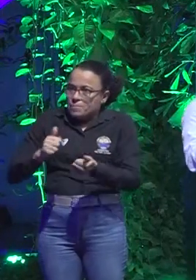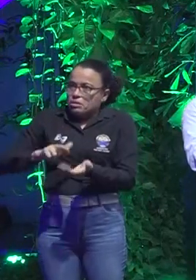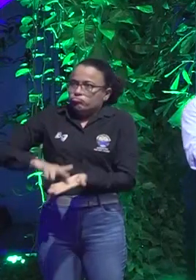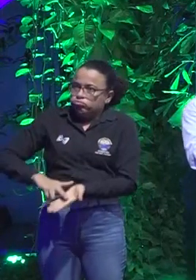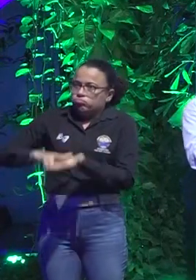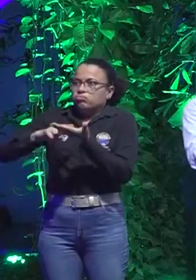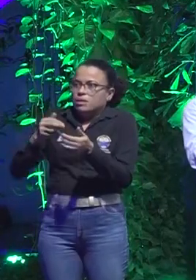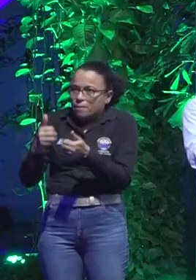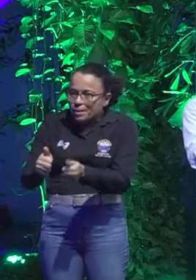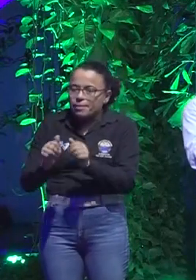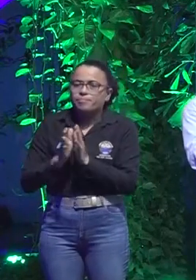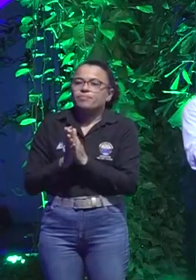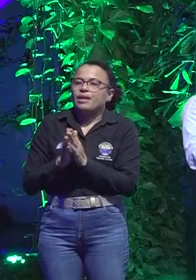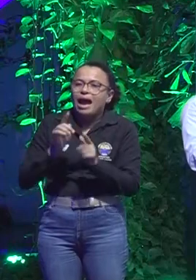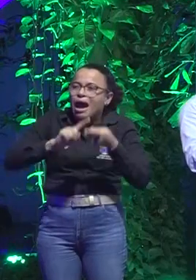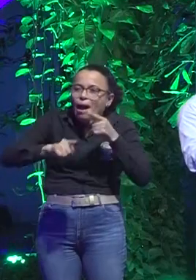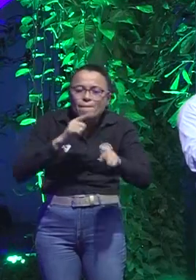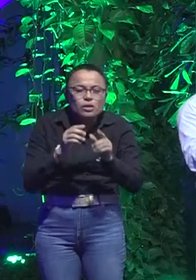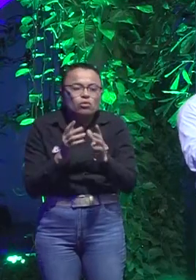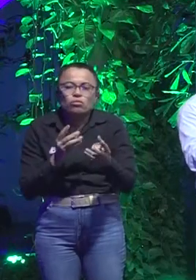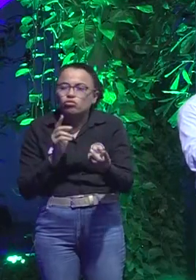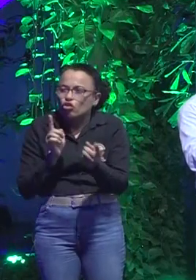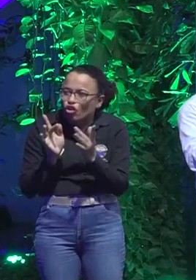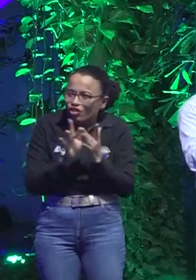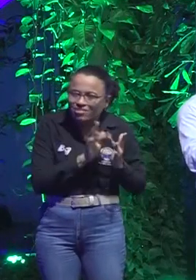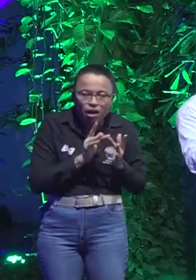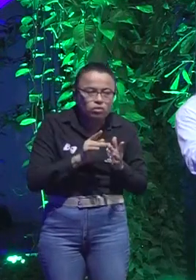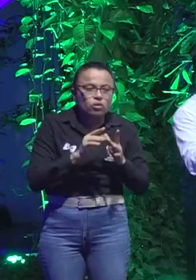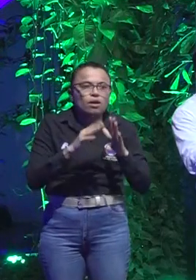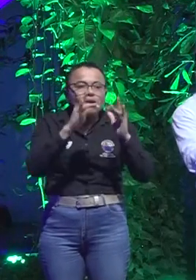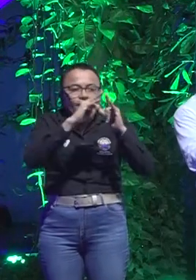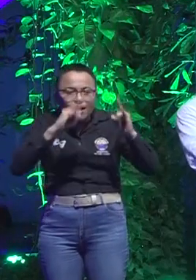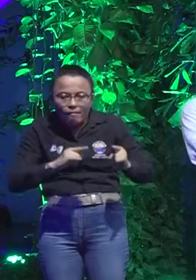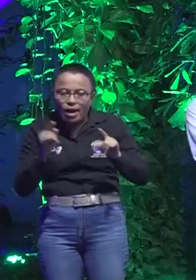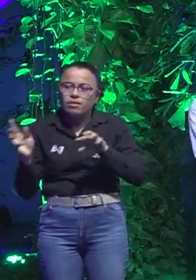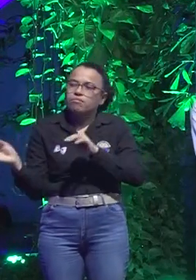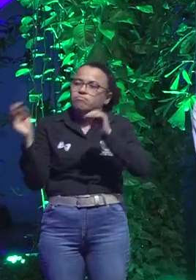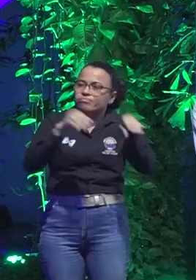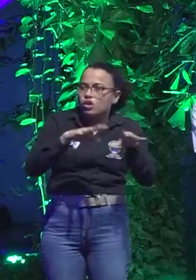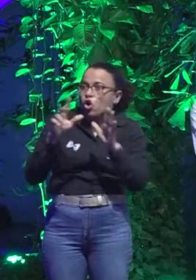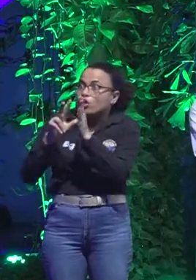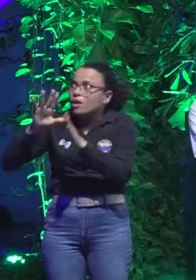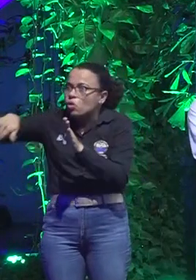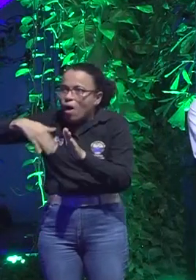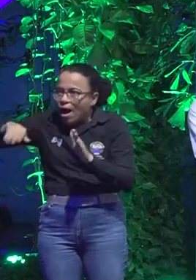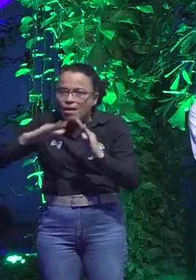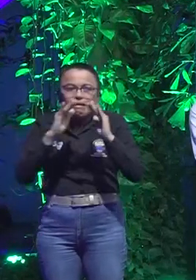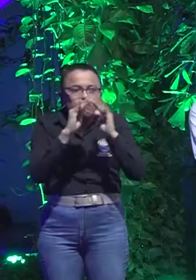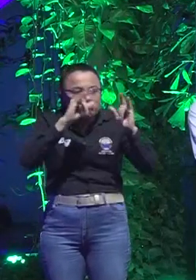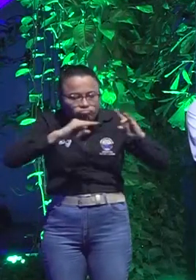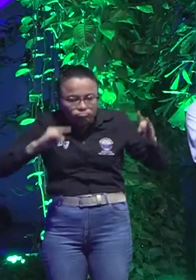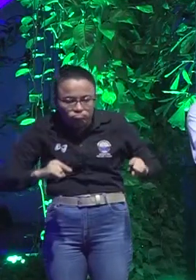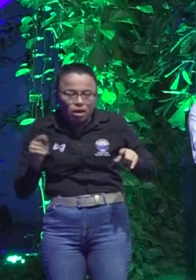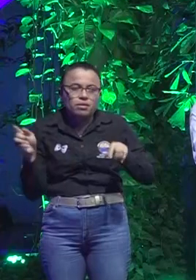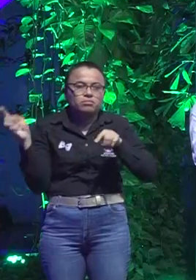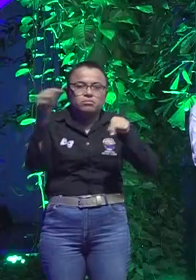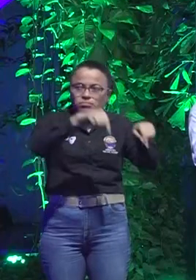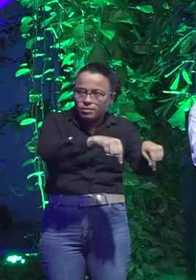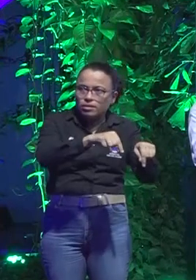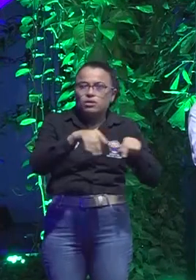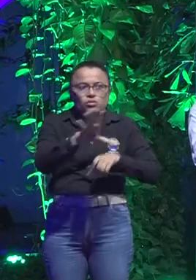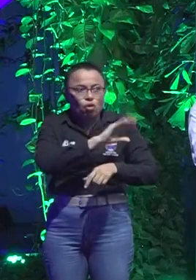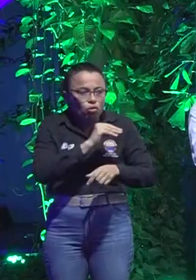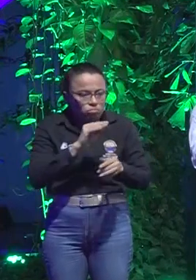cabaña y pasaron la pandemia, pero logramos sobrevivir. Y ese laboratorio dio la base y el pie para montar el laboratorio de la